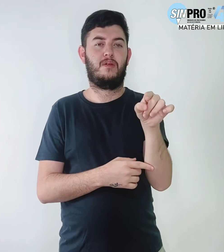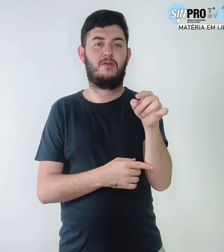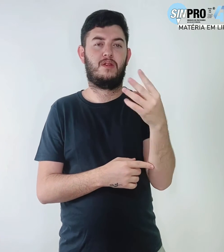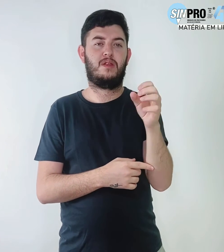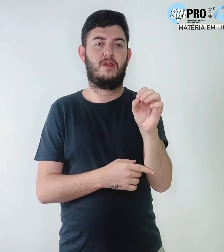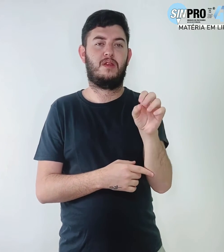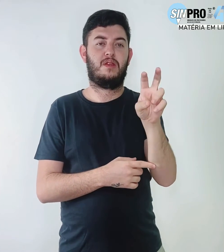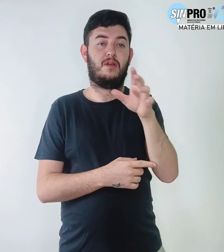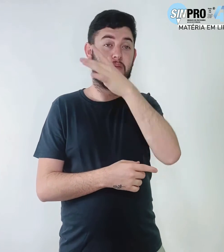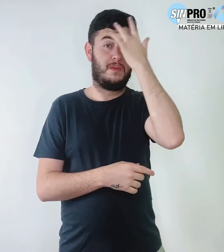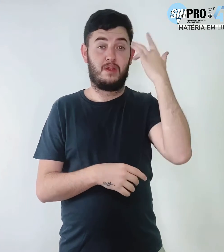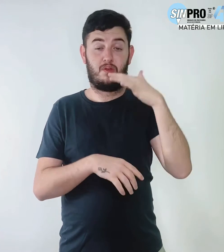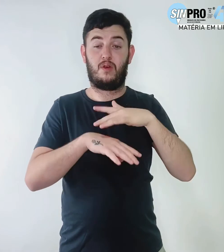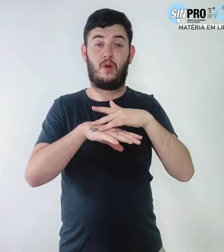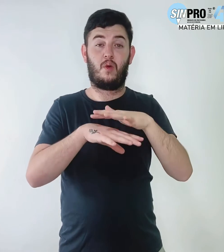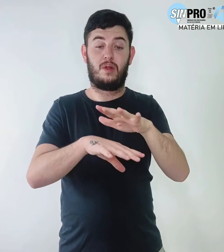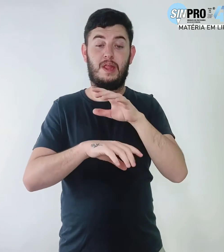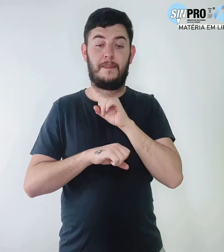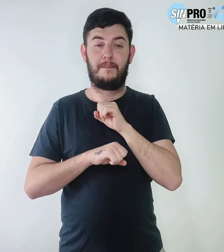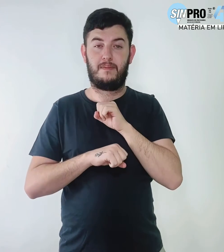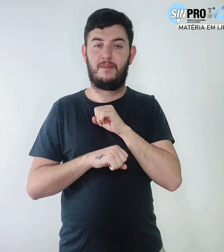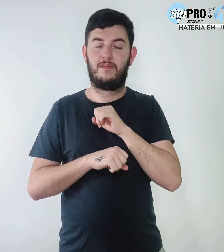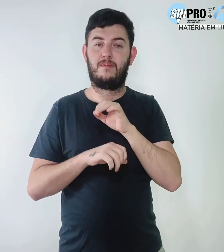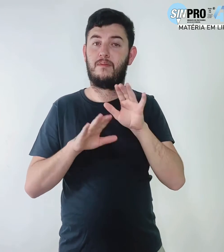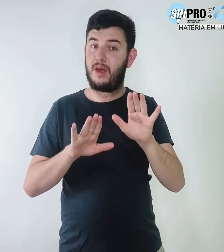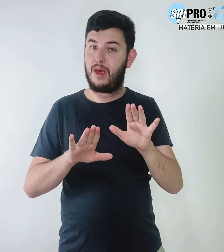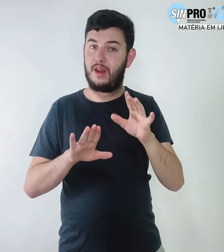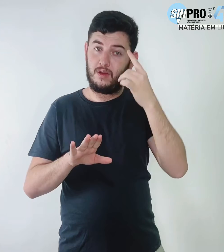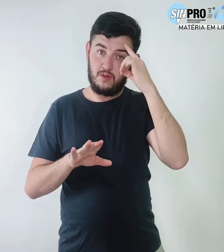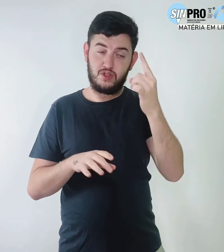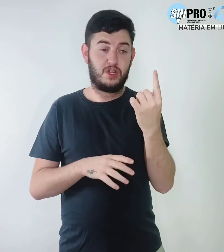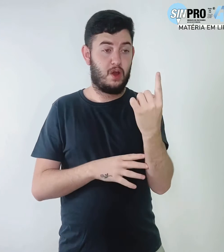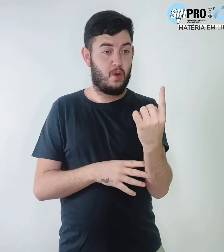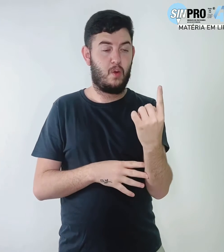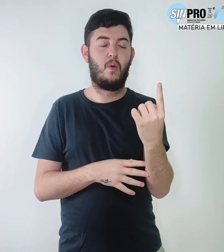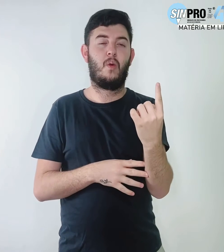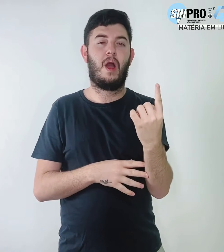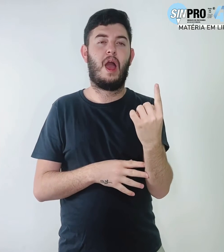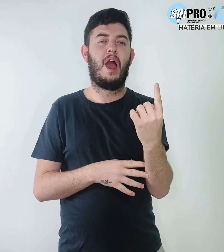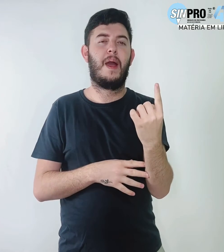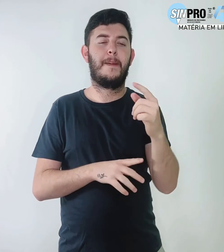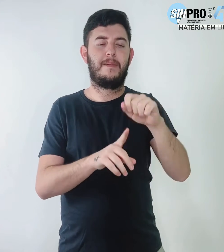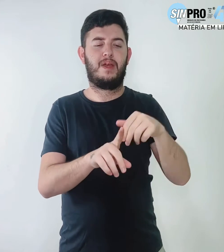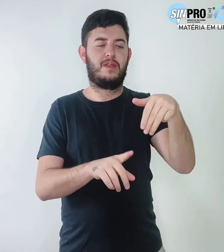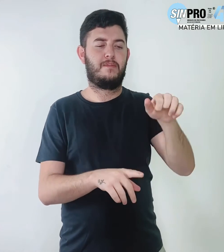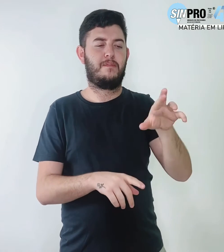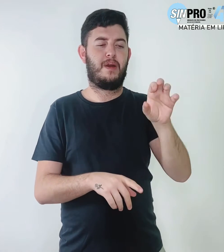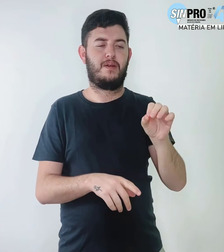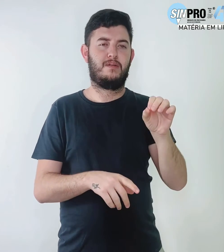11.202.305 contaminados. Só entre 1º e 10 de março de 2021,